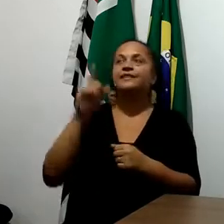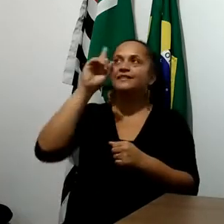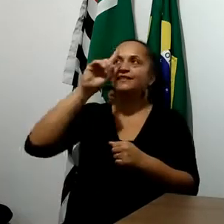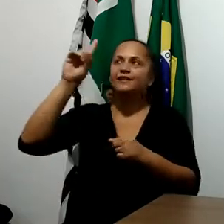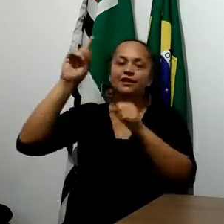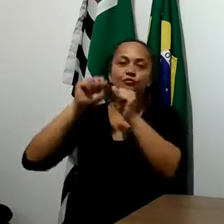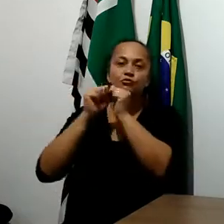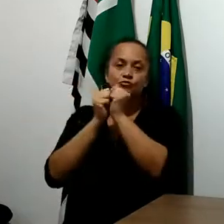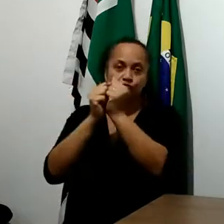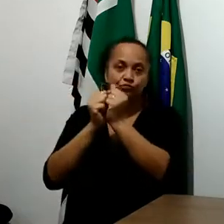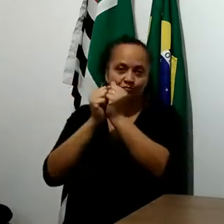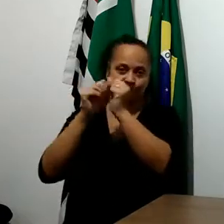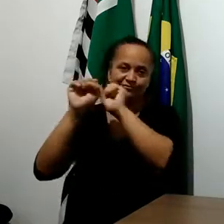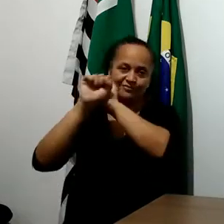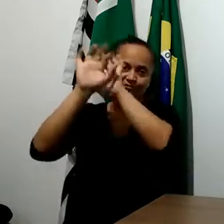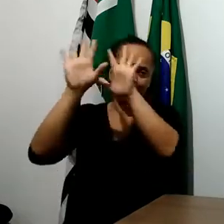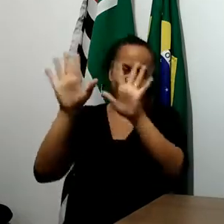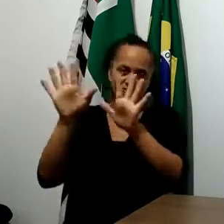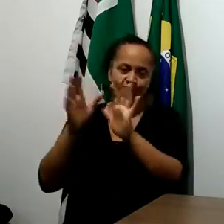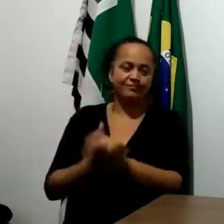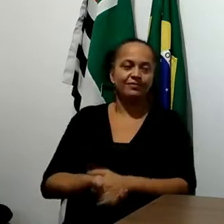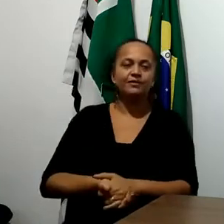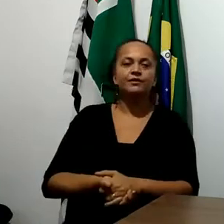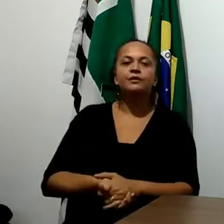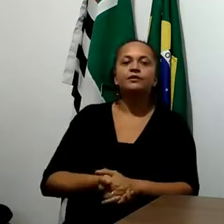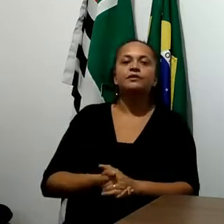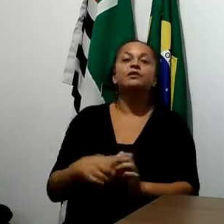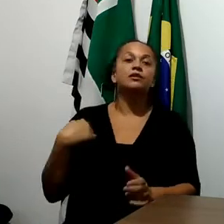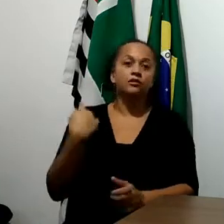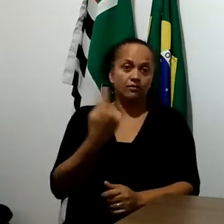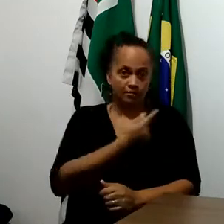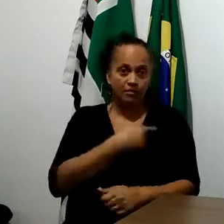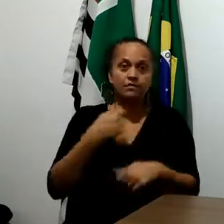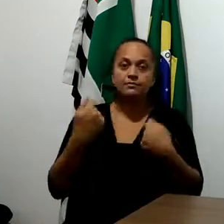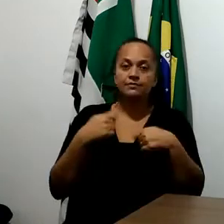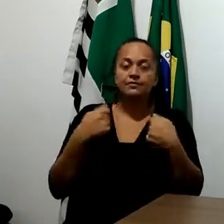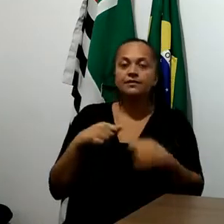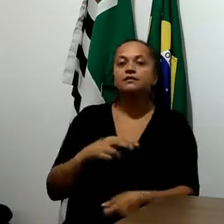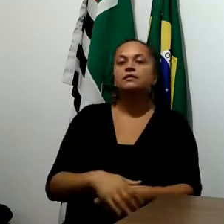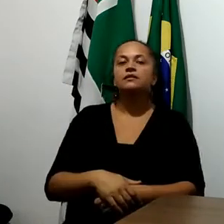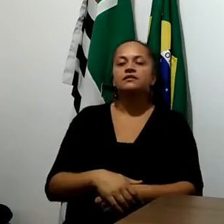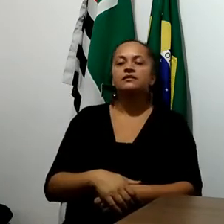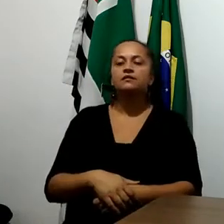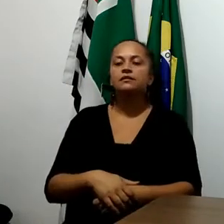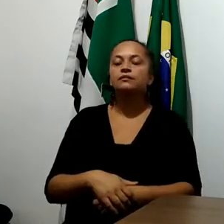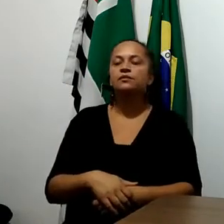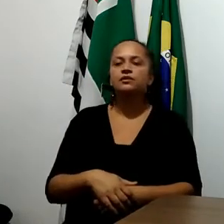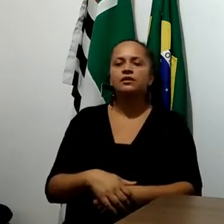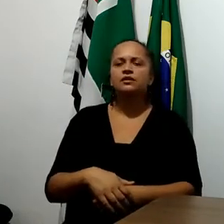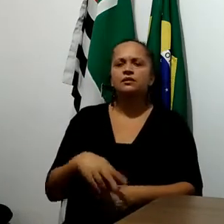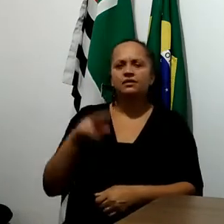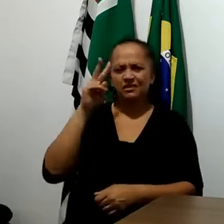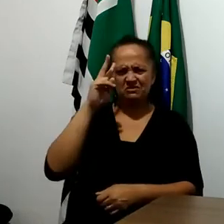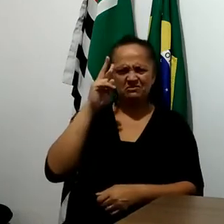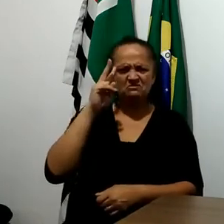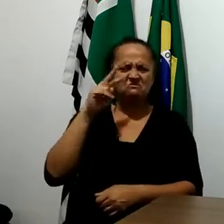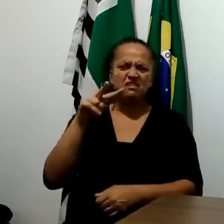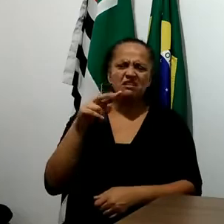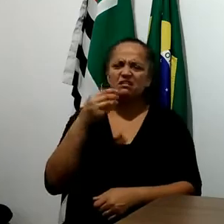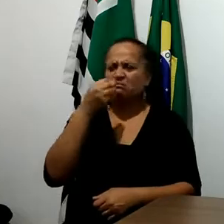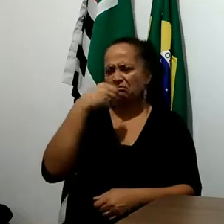de toda comparação, não atentando nós nas coisas que se veem, mas nas que não se